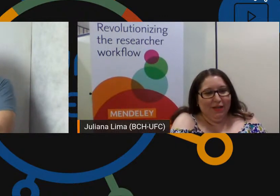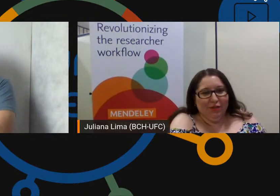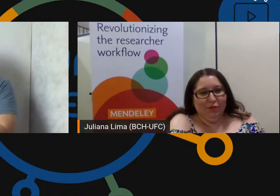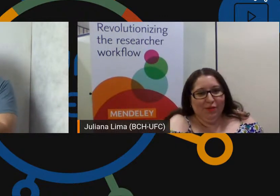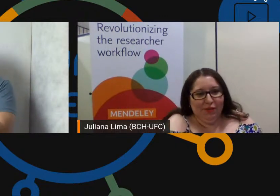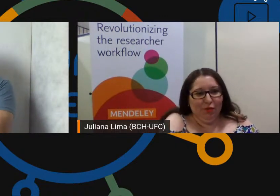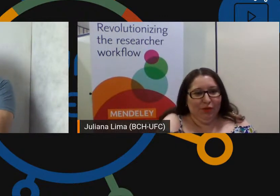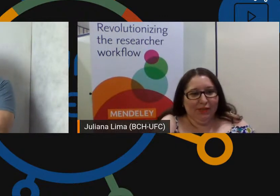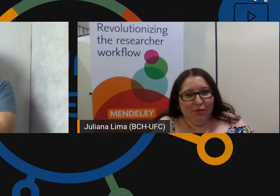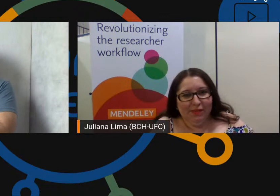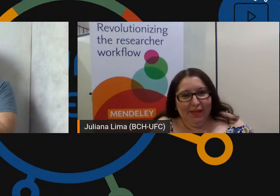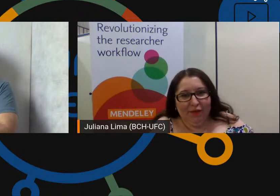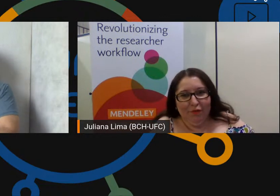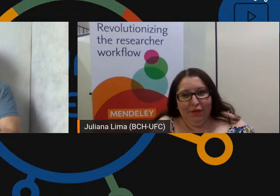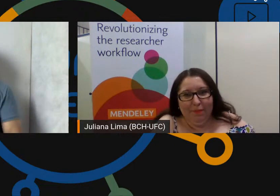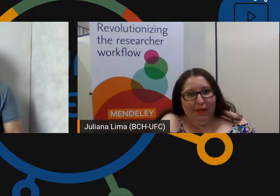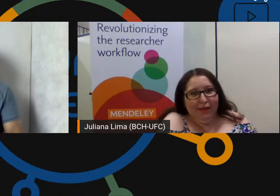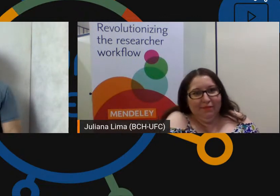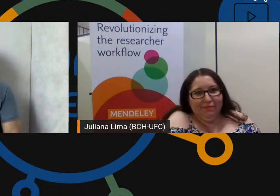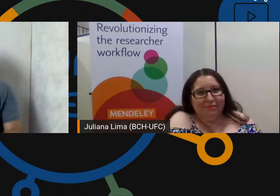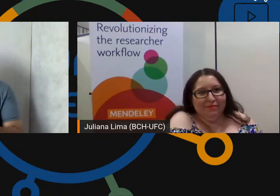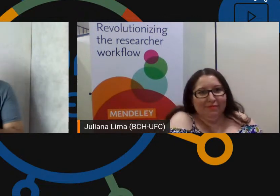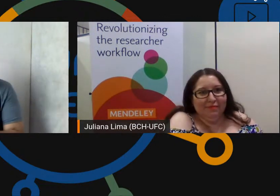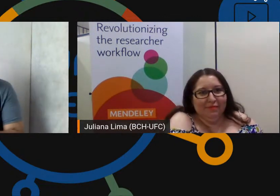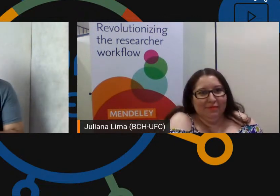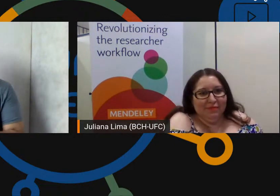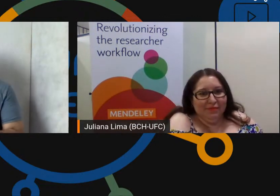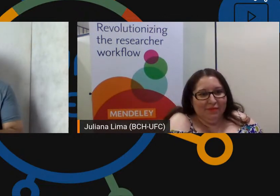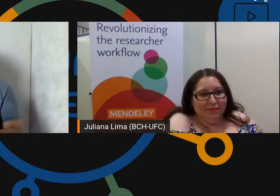Boa tarde a todos e todas, conseguem ouvir bem?